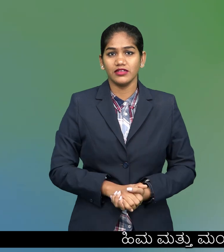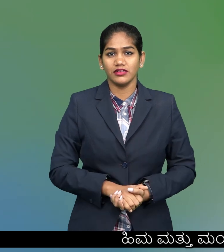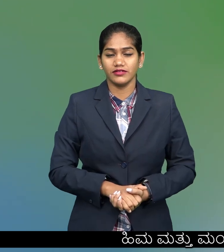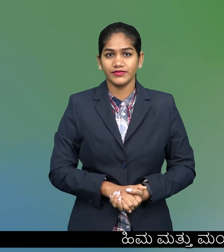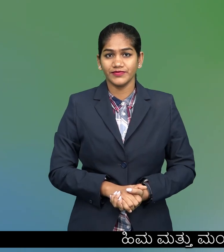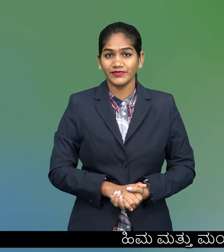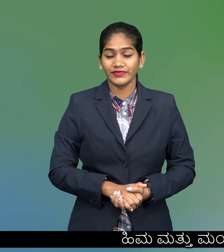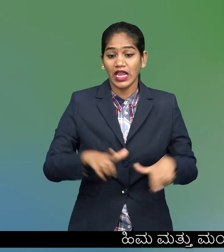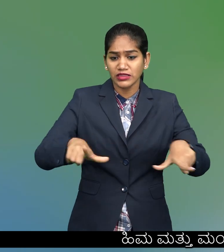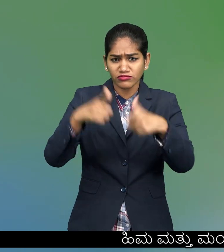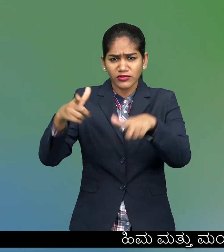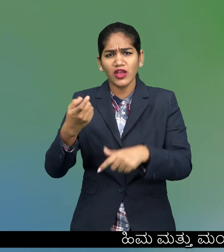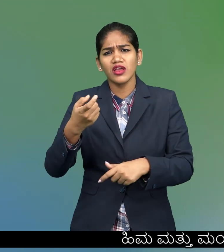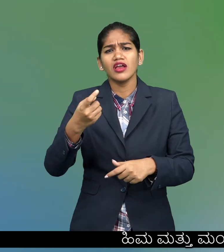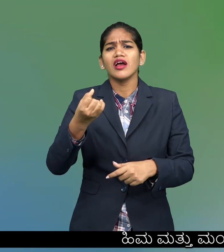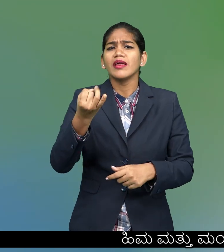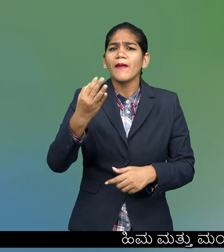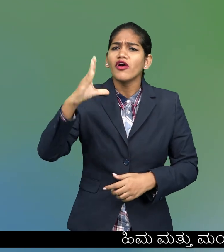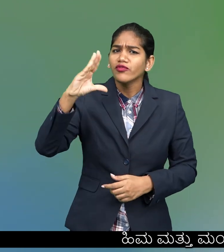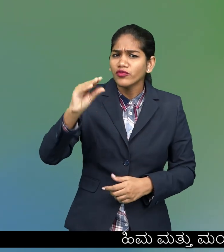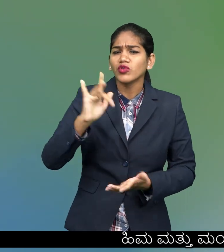ಹಿಮ ಮತ್ತು ಮಂಜುಗಡ್ಡೆಯ ಪ್ರದೇಶಗಳಂತಹ